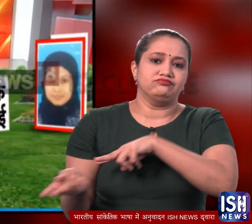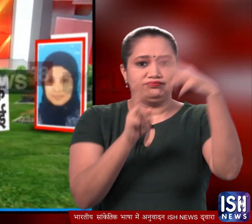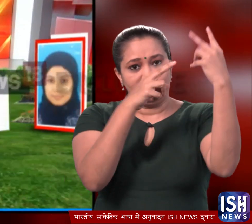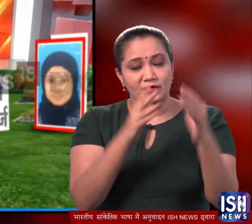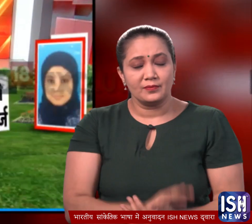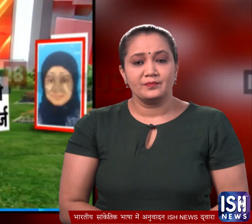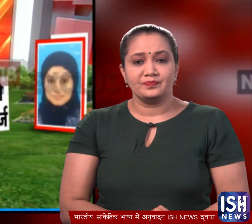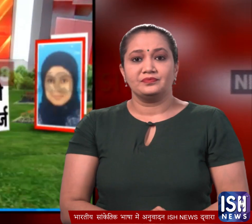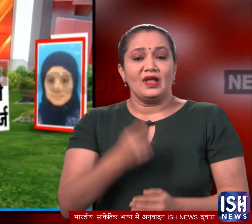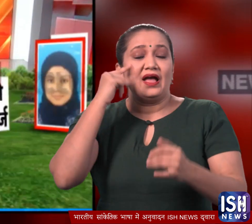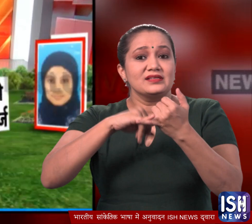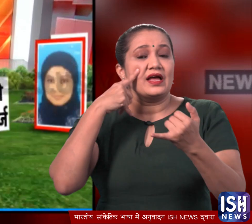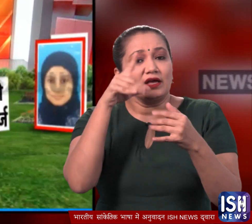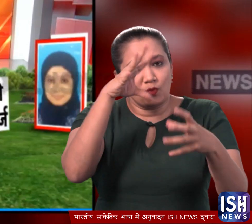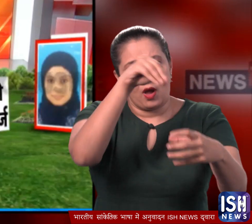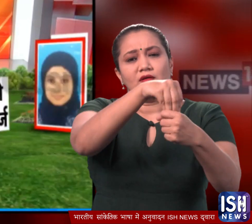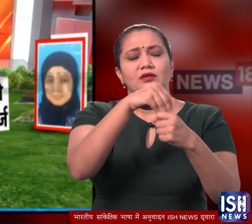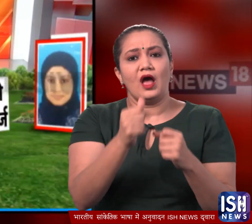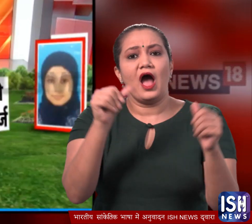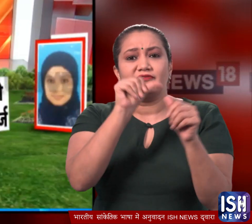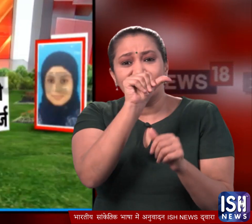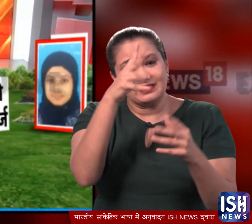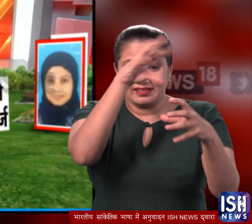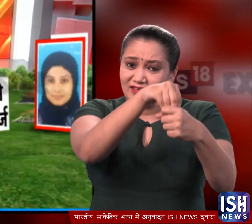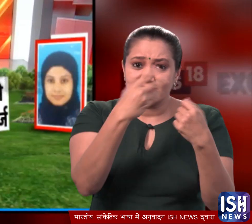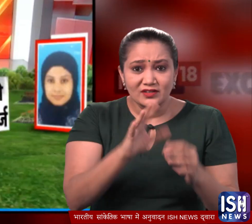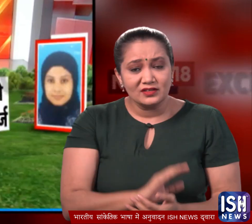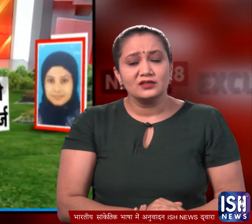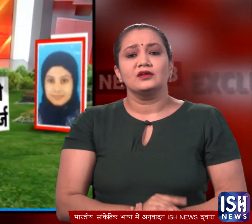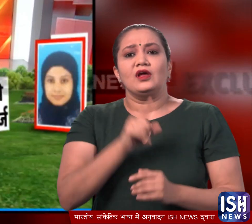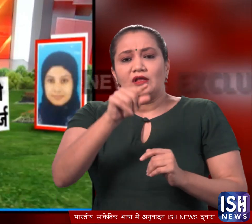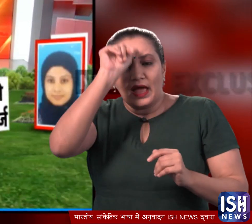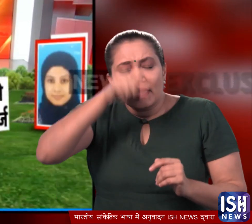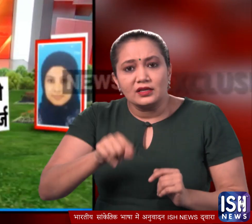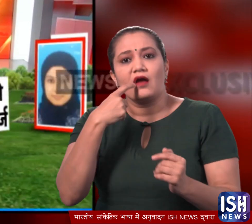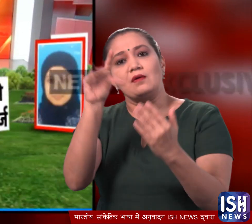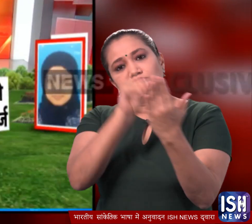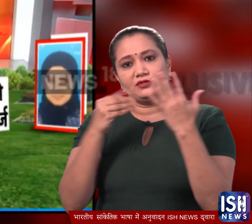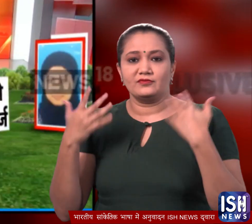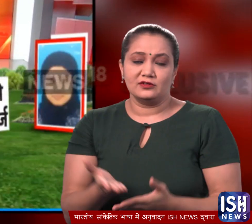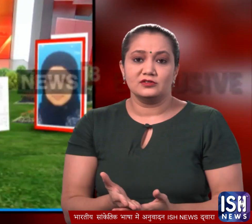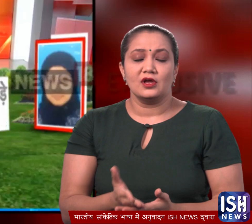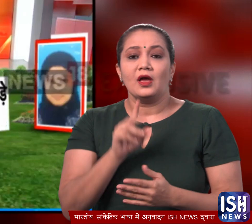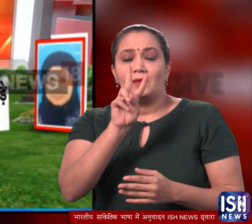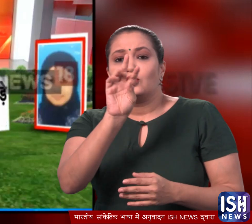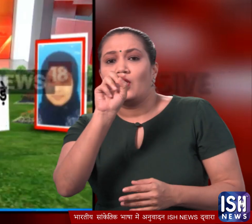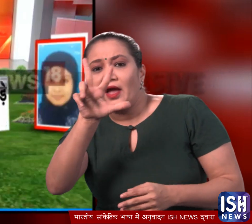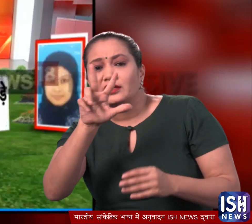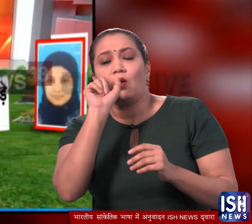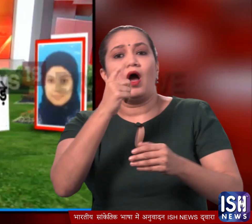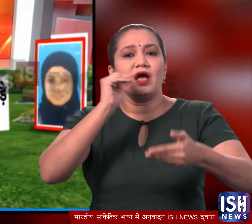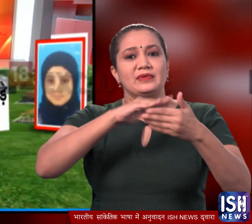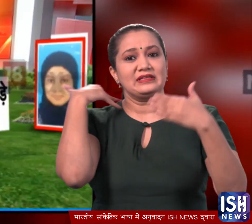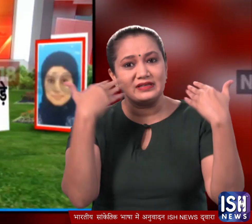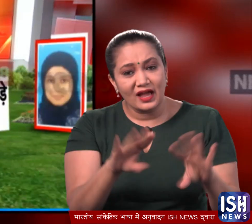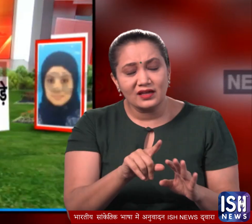चूंकि आईएसआईएस में शामिल होने के लिए वो अफगानिस्तान गई, इसलिए उसके खिलाफ भारत में केस दर्ज हुआ। लेकिन 2018 में पति की मौत